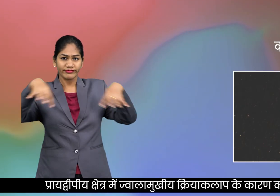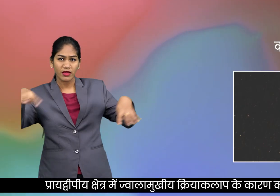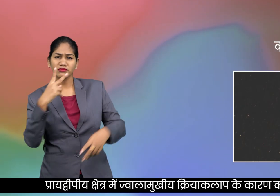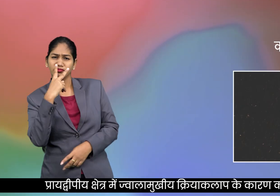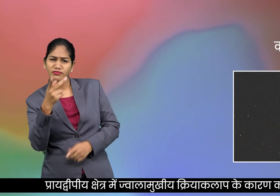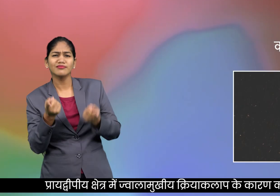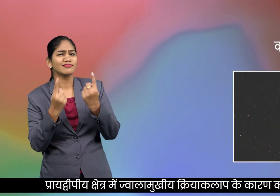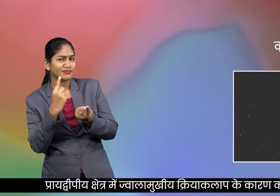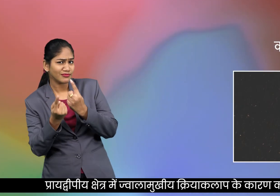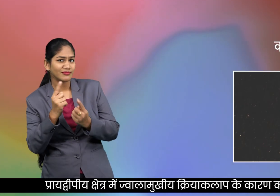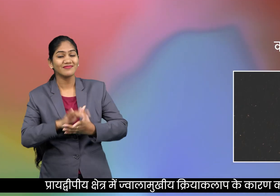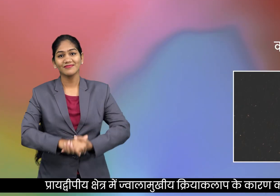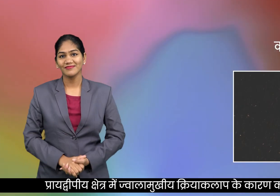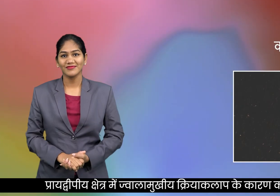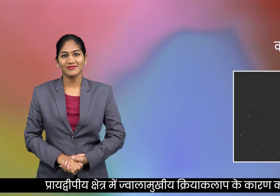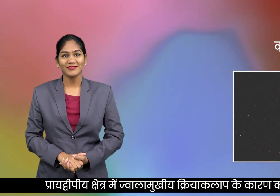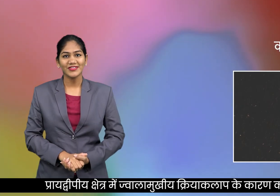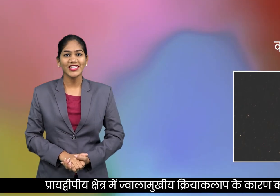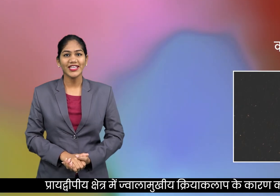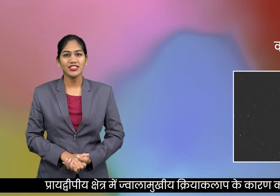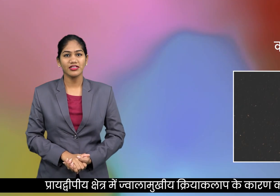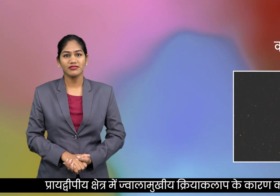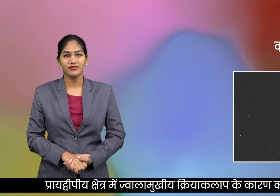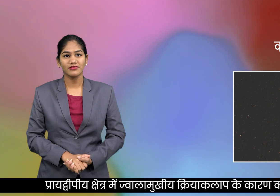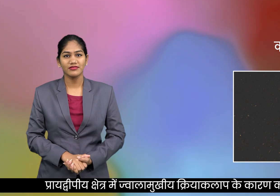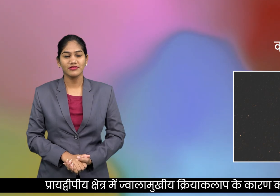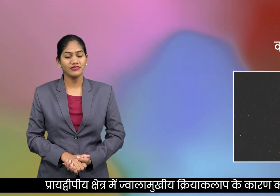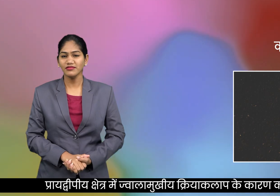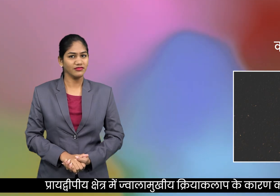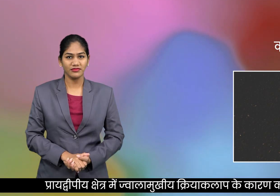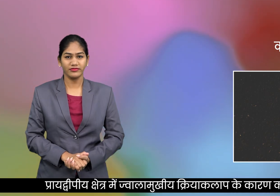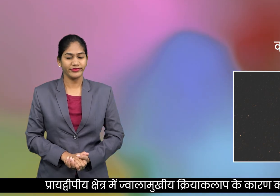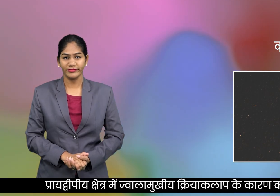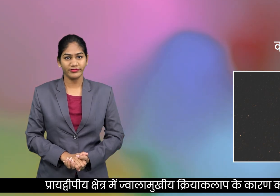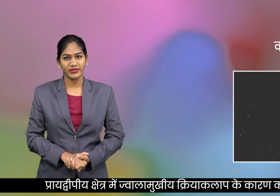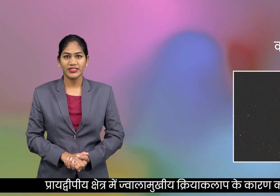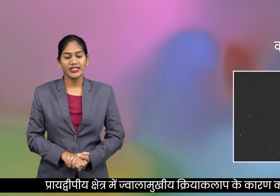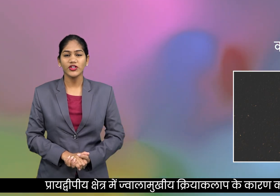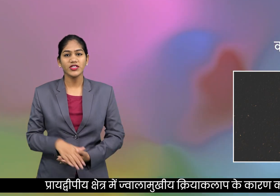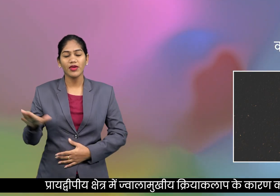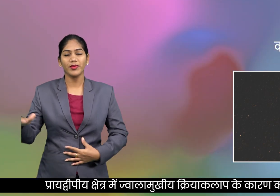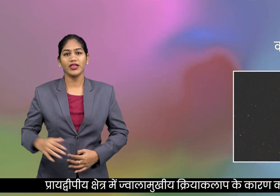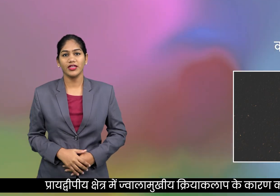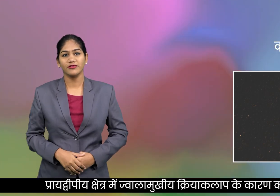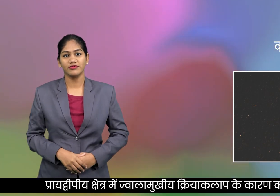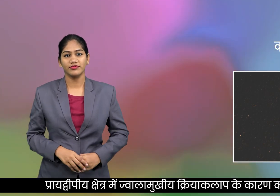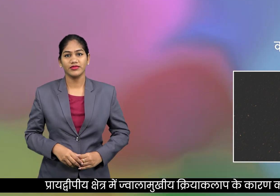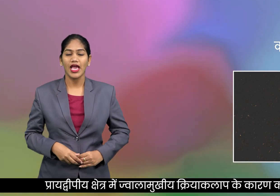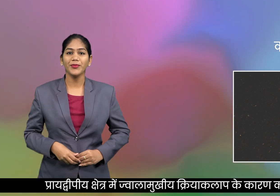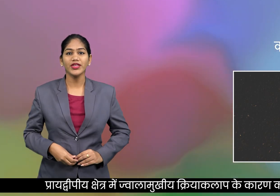प्रायद्वीपीय क्षेत्र में ज्वालामुखियां क्रियाकलाप के कारण काली मुर्दाएं बनी